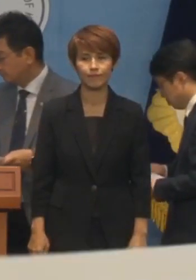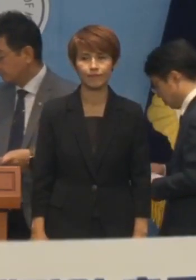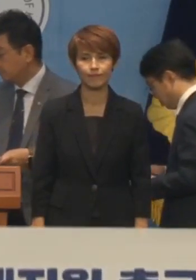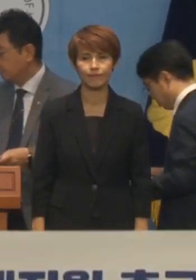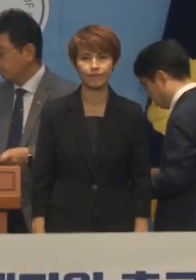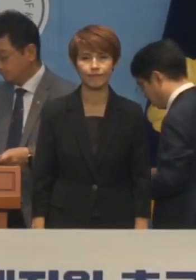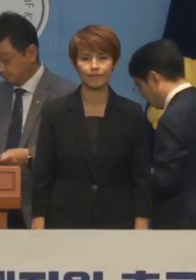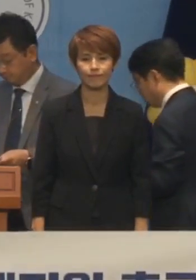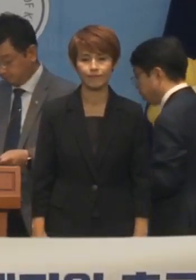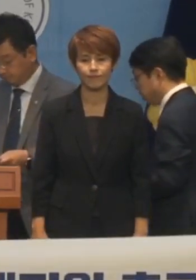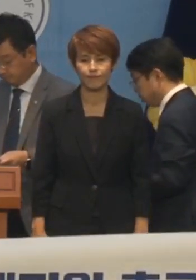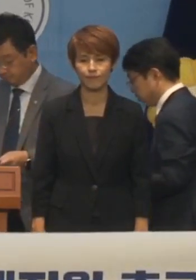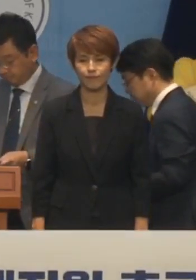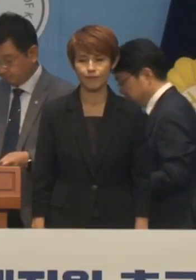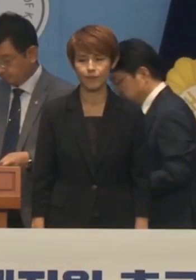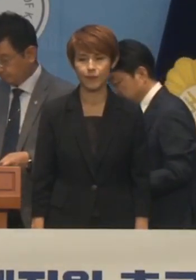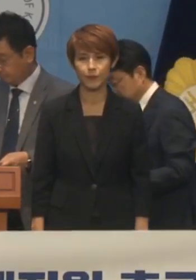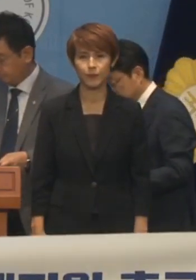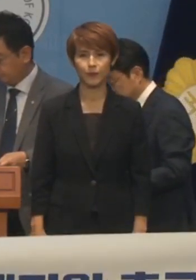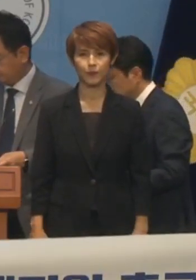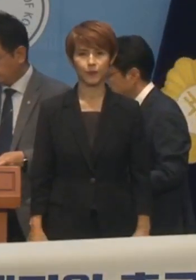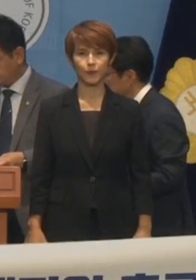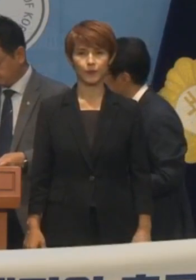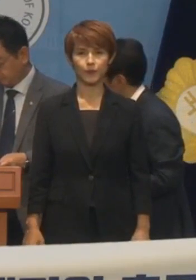순서 다 정리해요. 네.